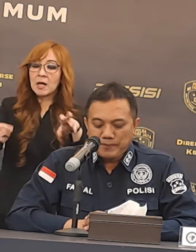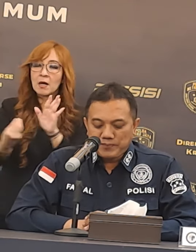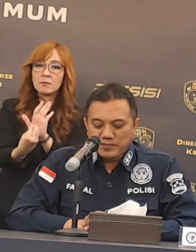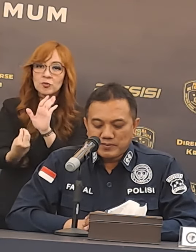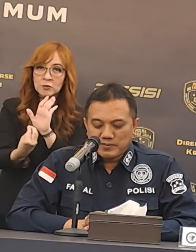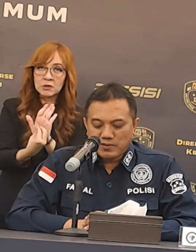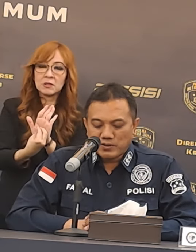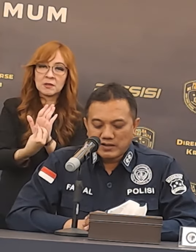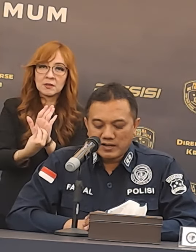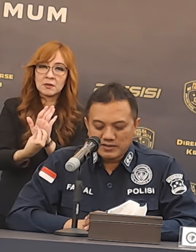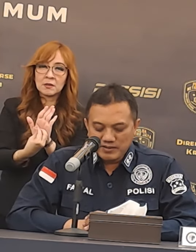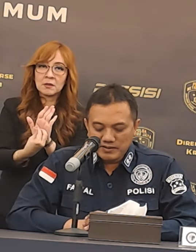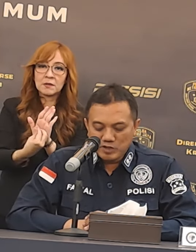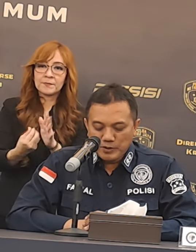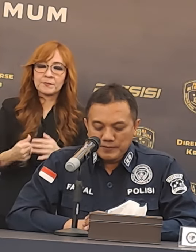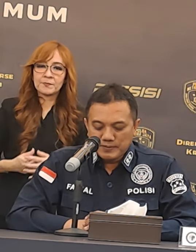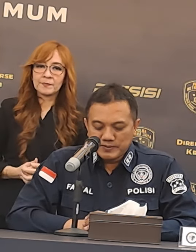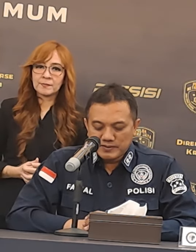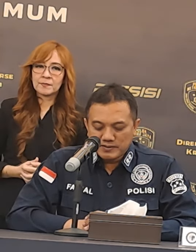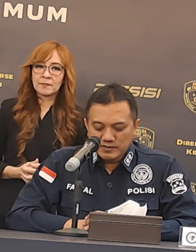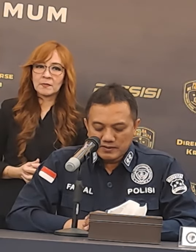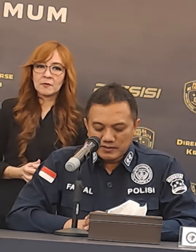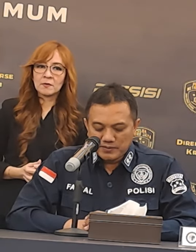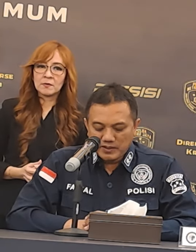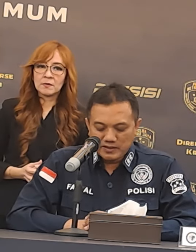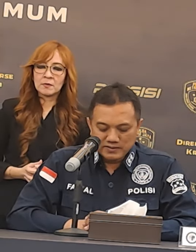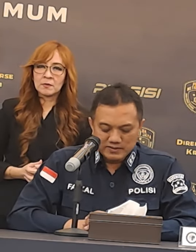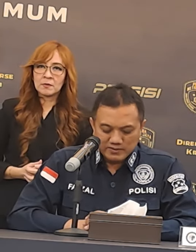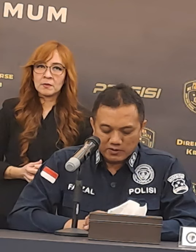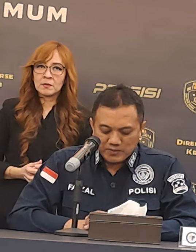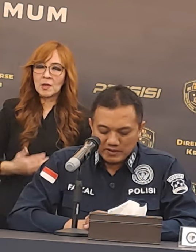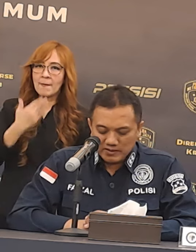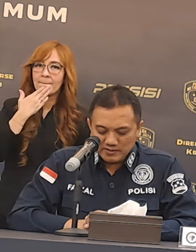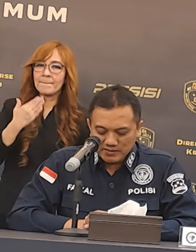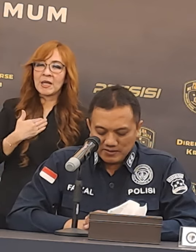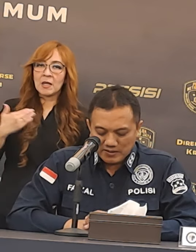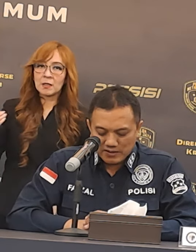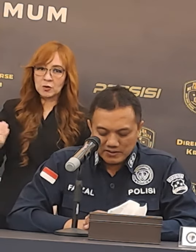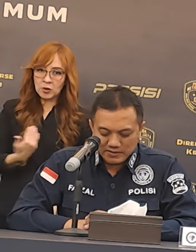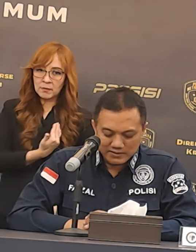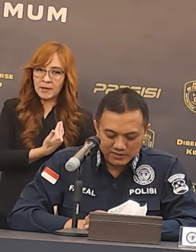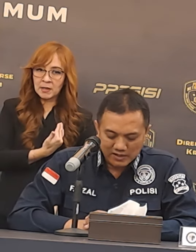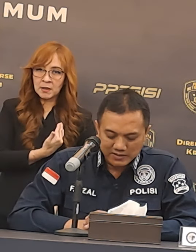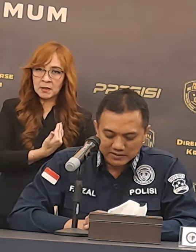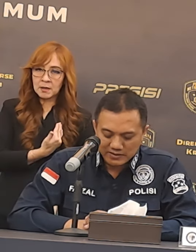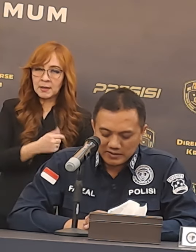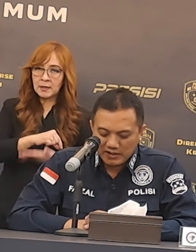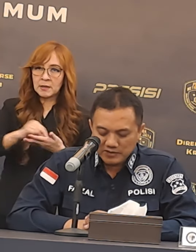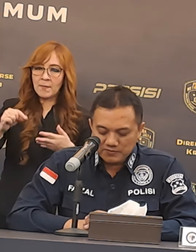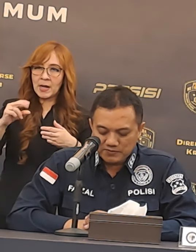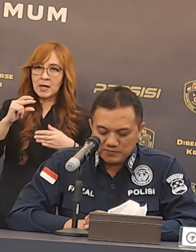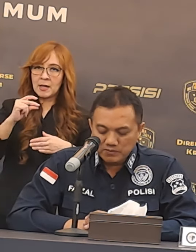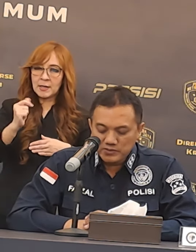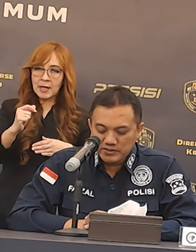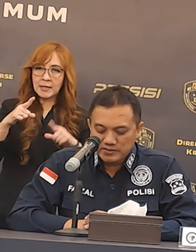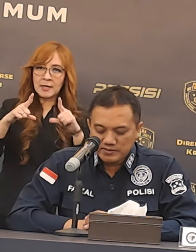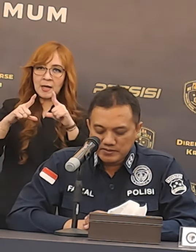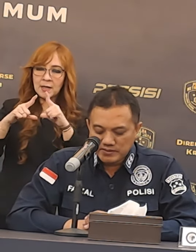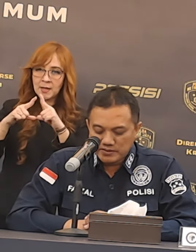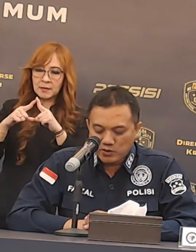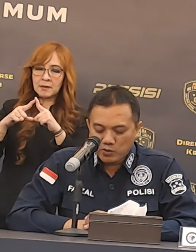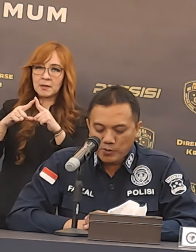organ hati milik korban Raden Adante Khalif